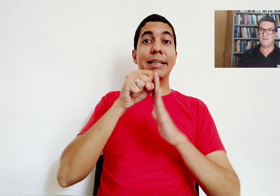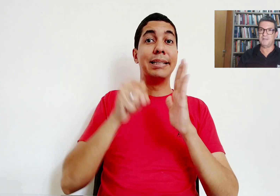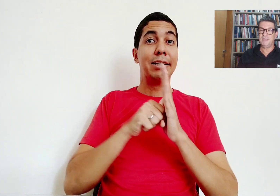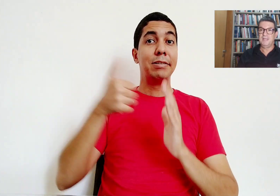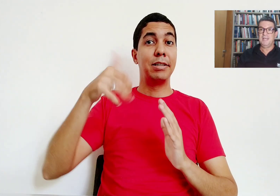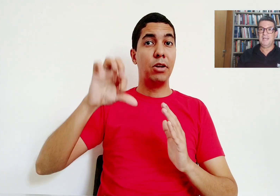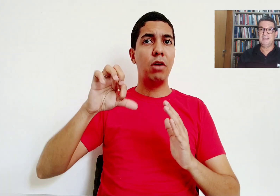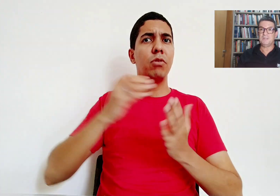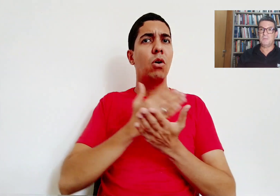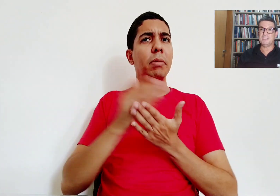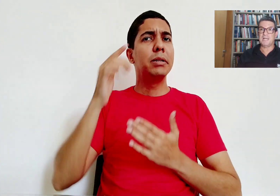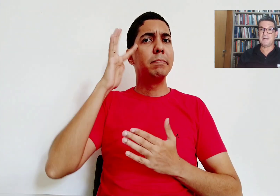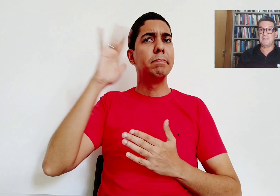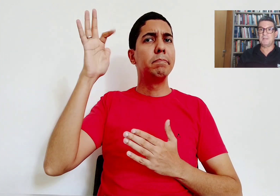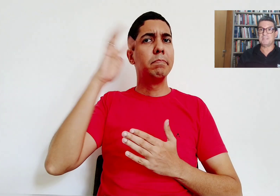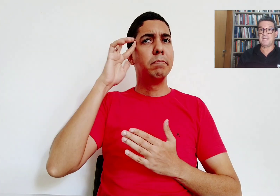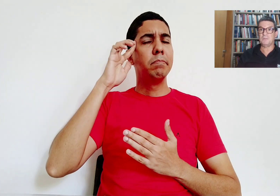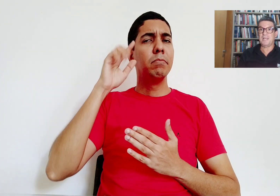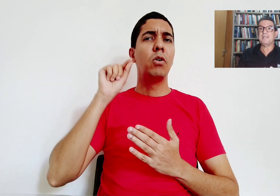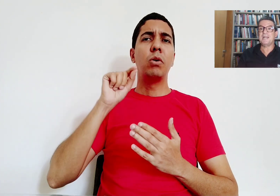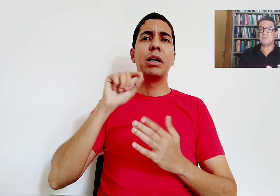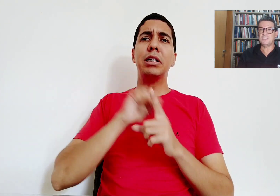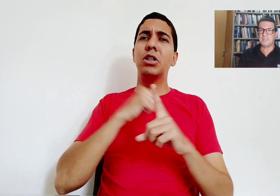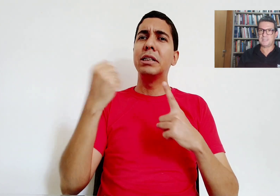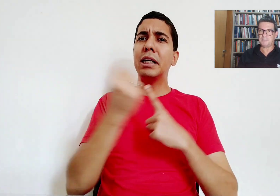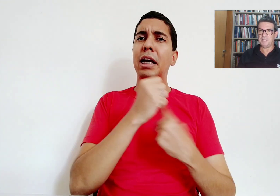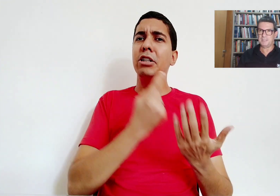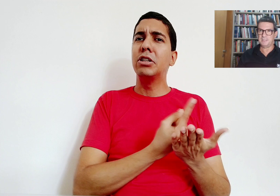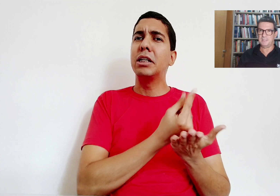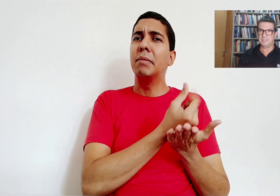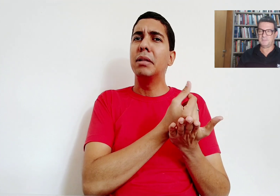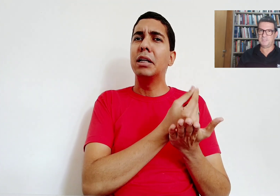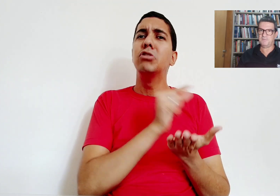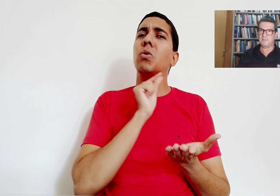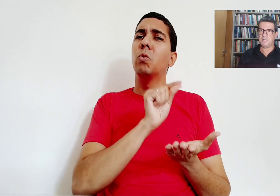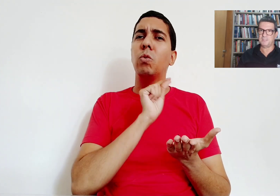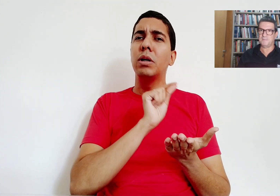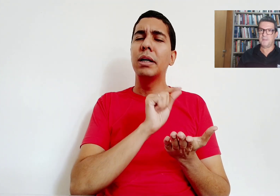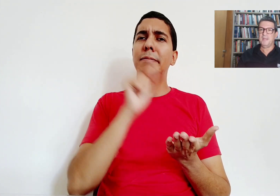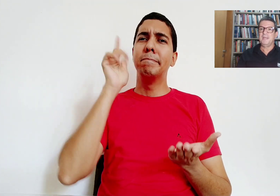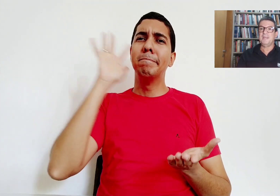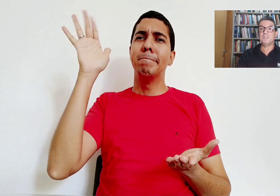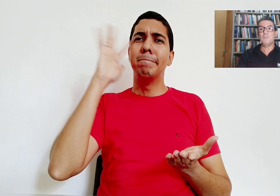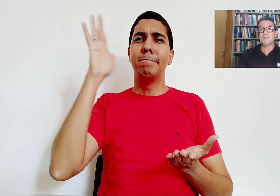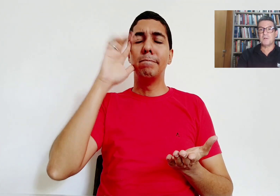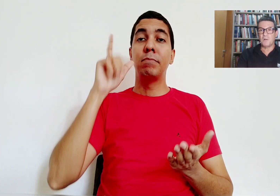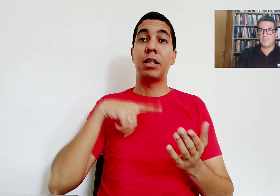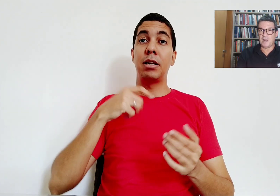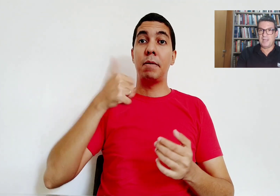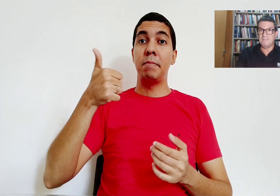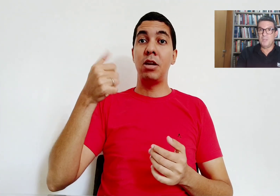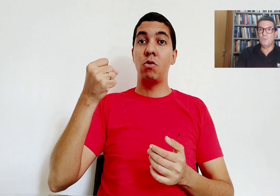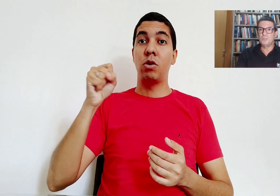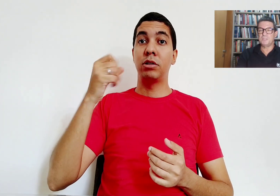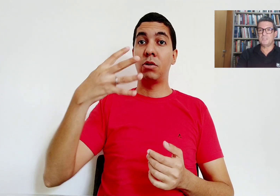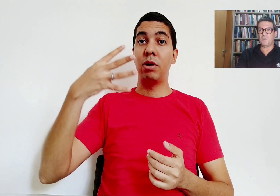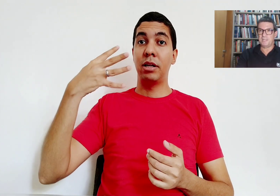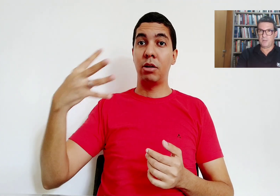século XIX, eles começaram a pensar o que era a sociedade capitalista especificamente. E eles começam a colaborar